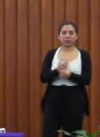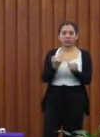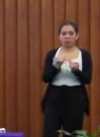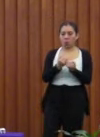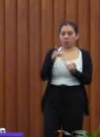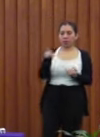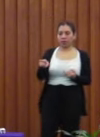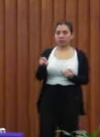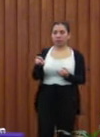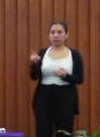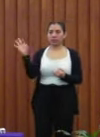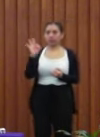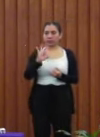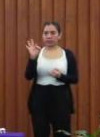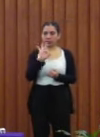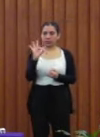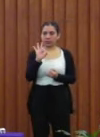Y en el caso de que